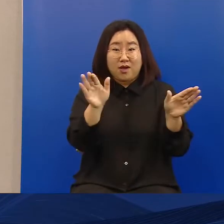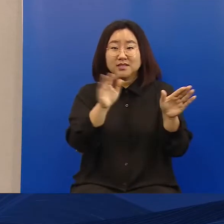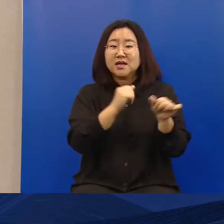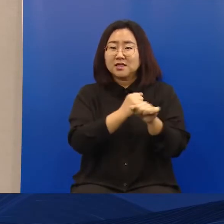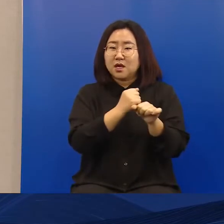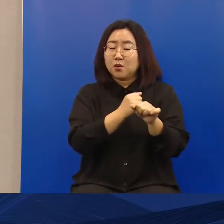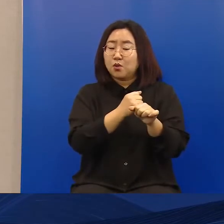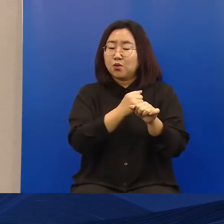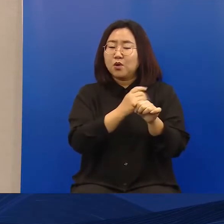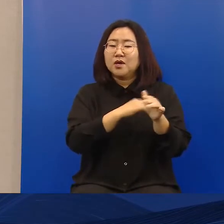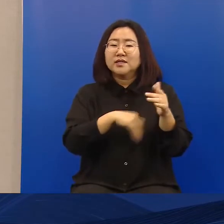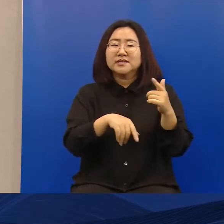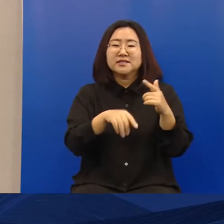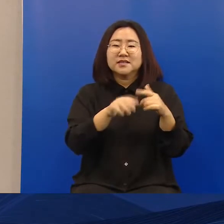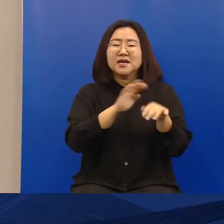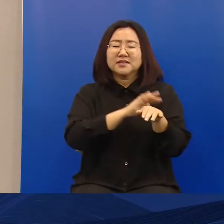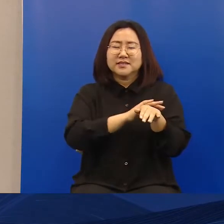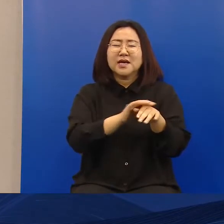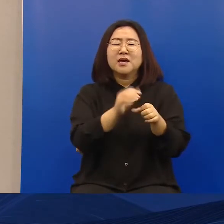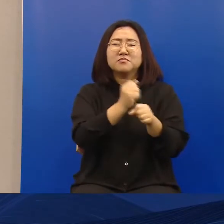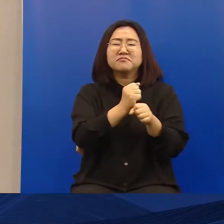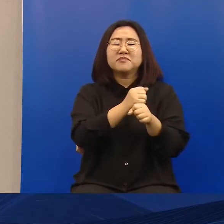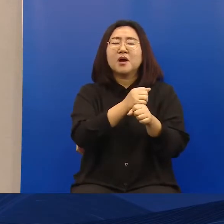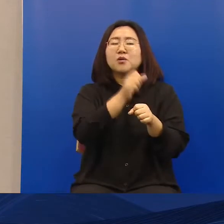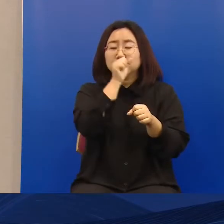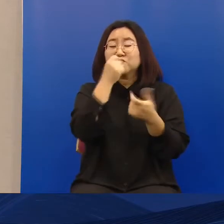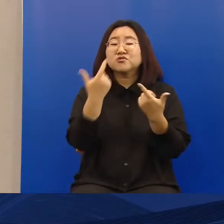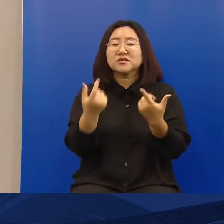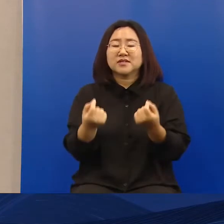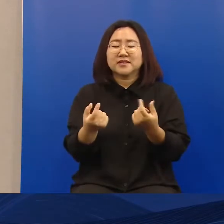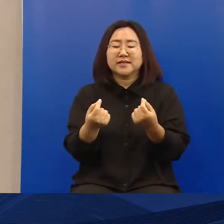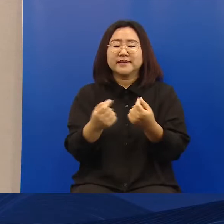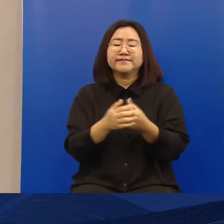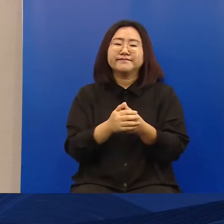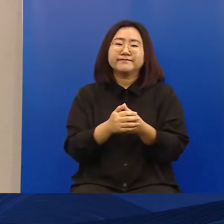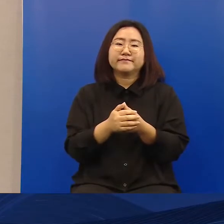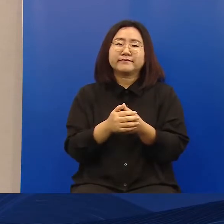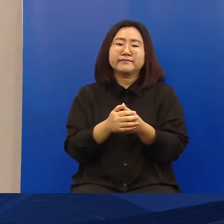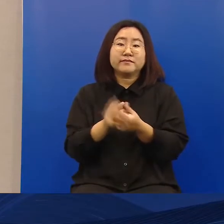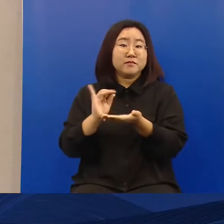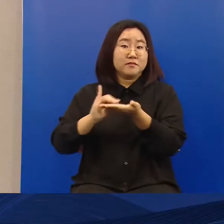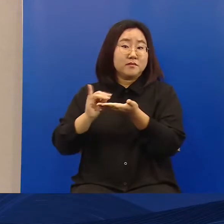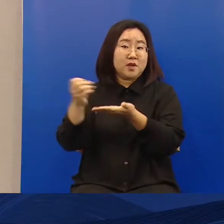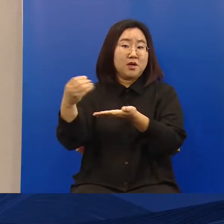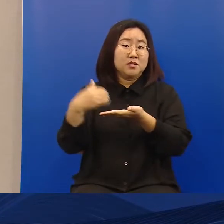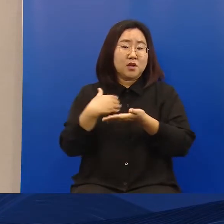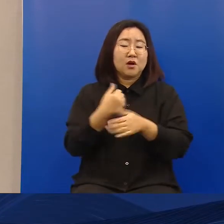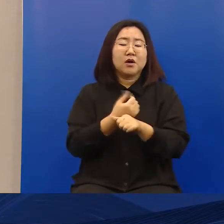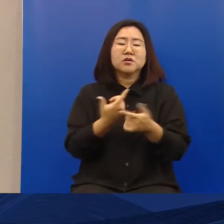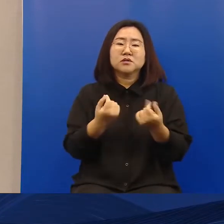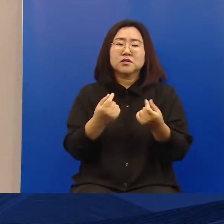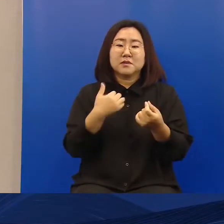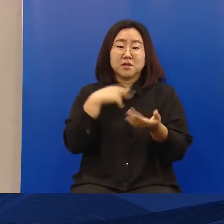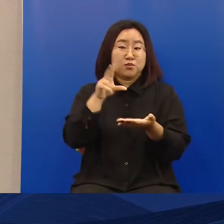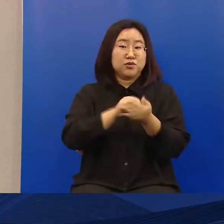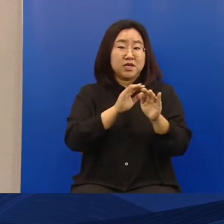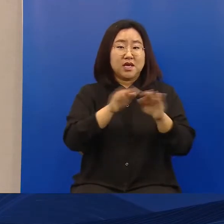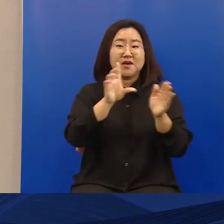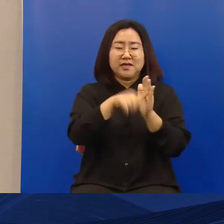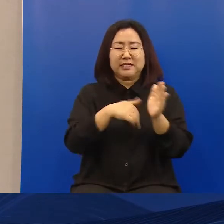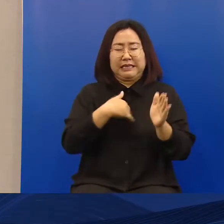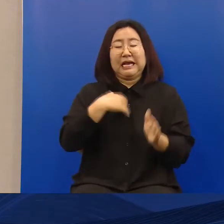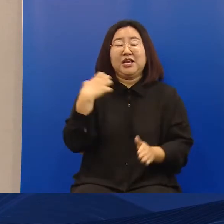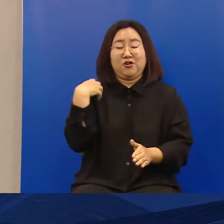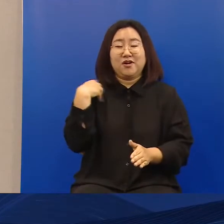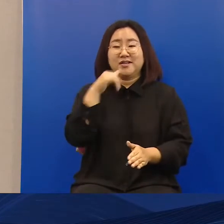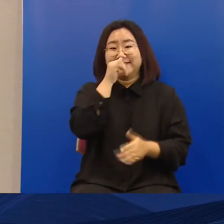나가고 정착시키느냐, 이게 가장 중요하다고 생각합니다. 아까 박사님도 얘기했듯이 이 문제를 이제 제가 해결하는데 역할을 좀